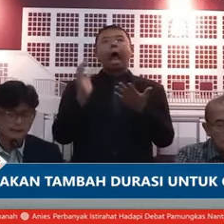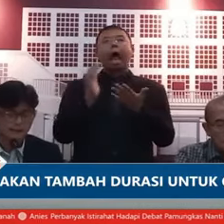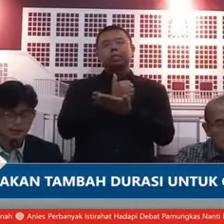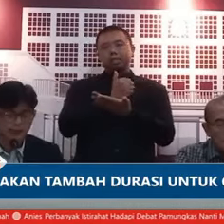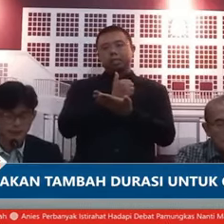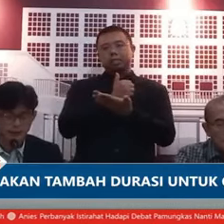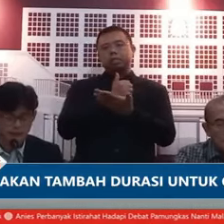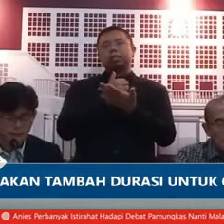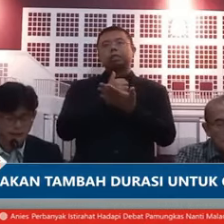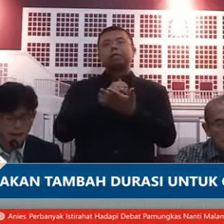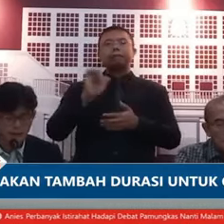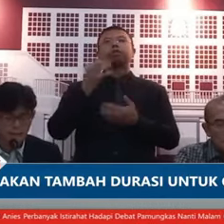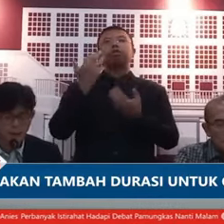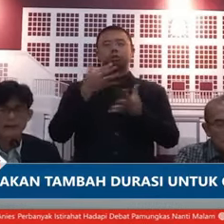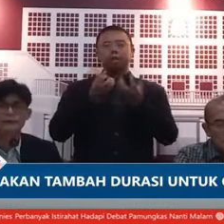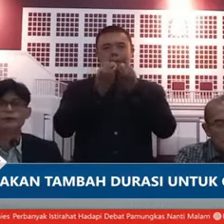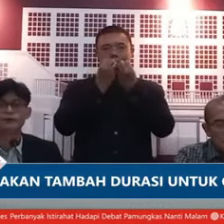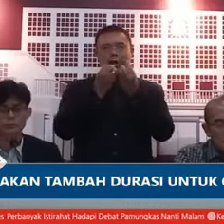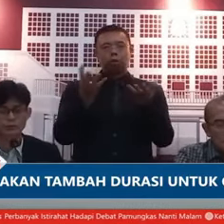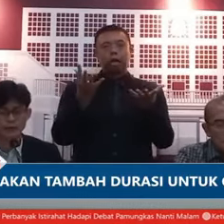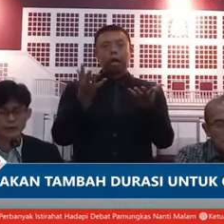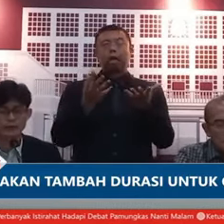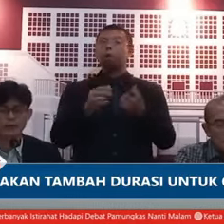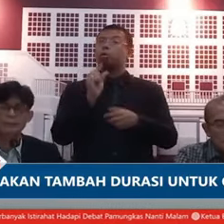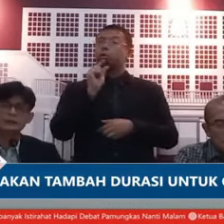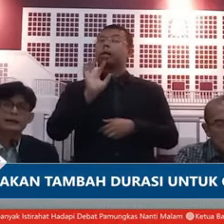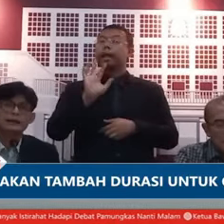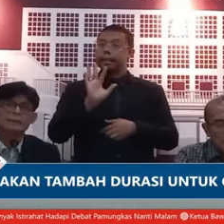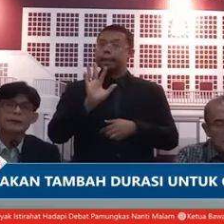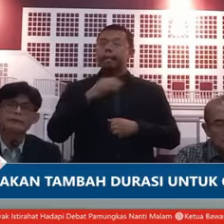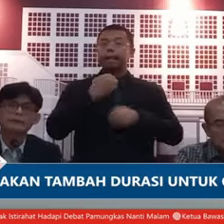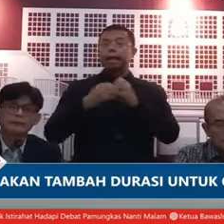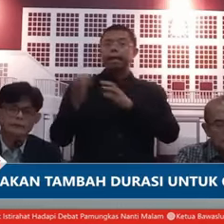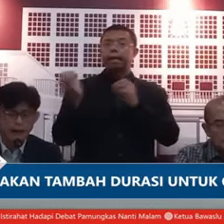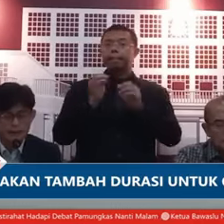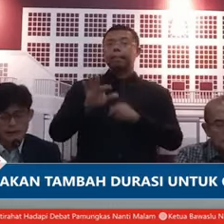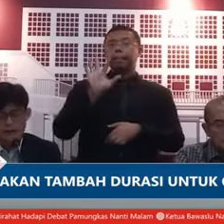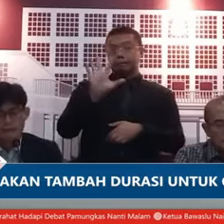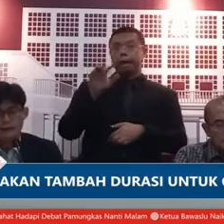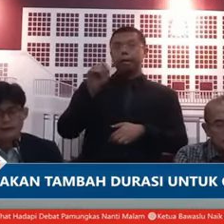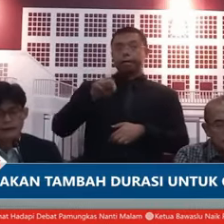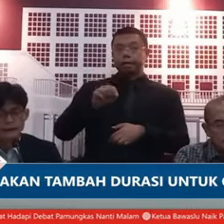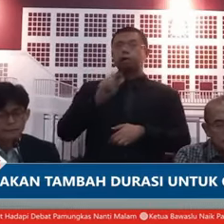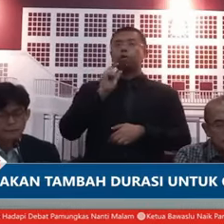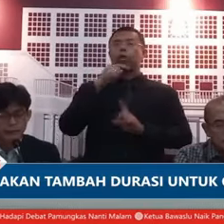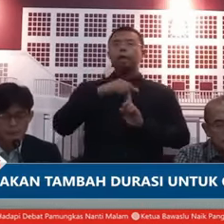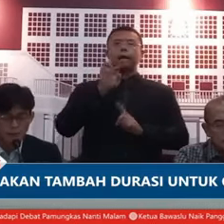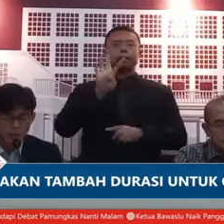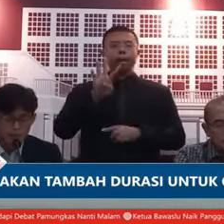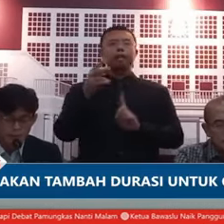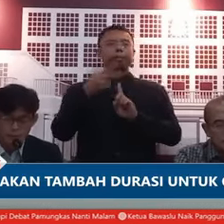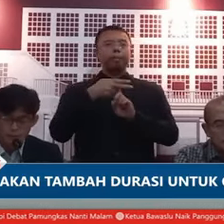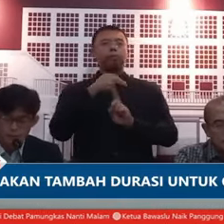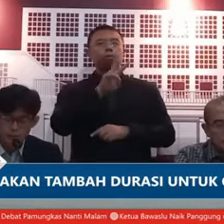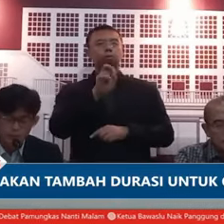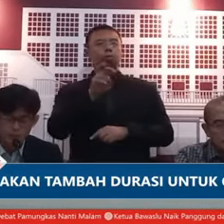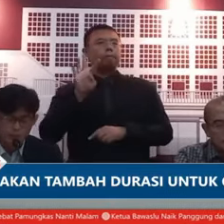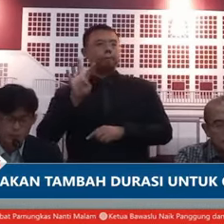hasil-hasilnya itu sebagaimana yang kami sampaikan. Untuk nanti pelaksanaan debat ke-5 pada tanggal 4 Februari